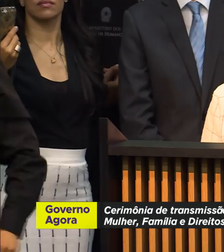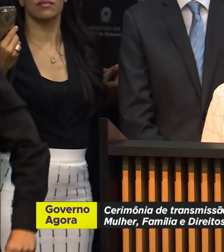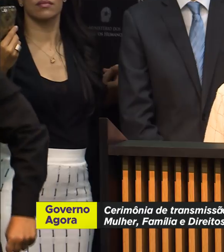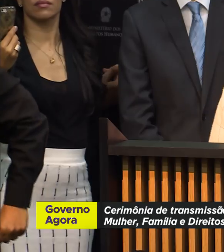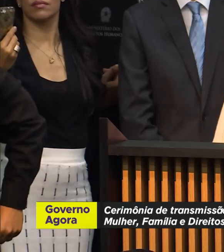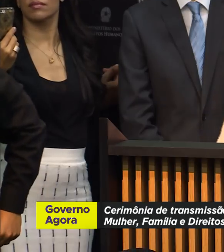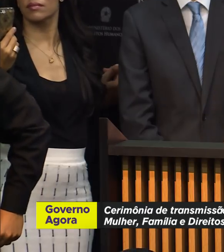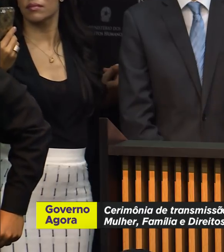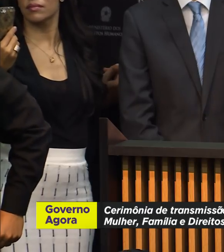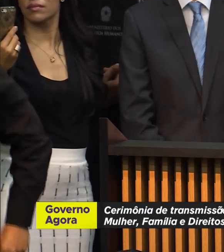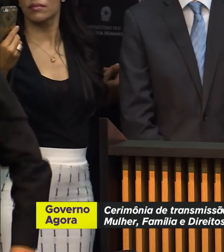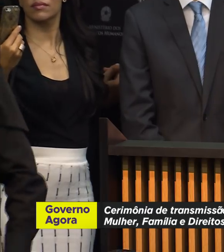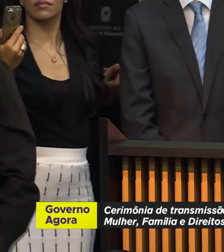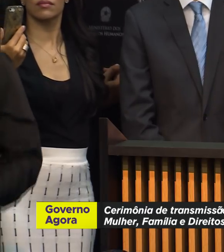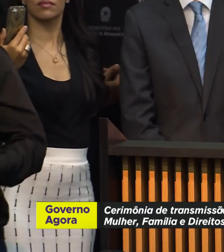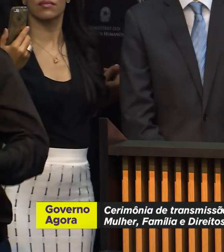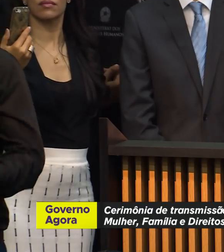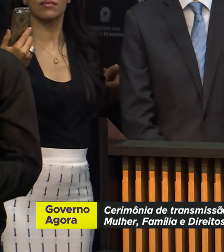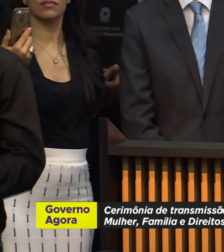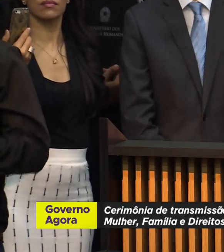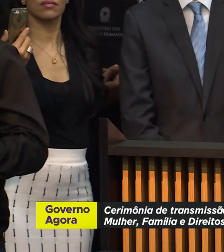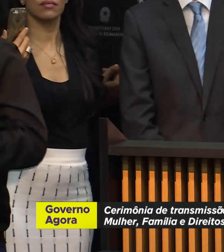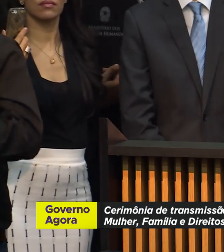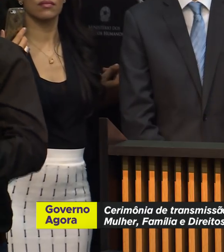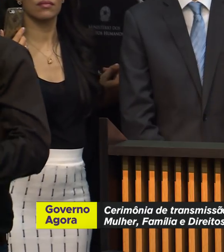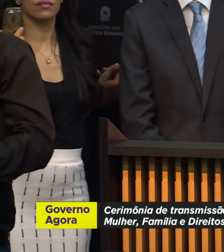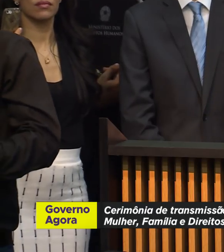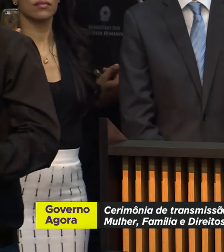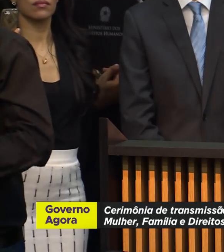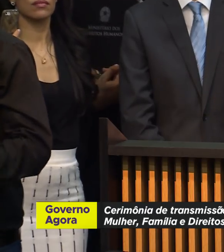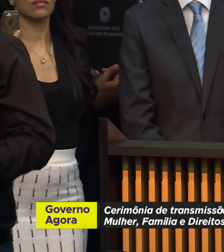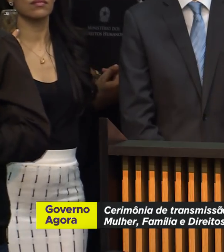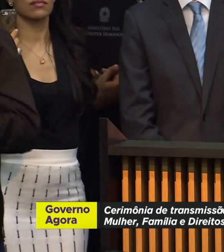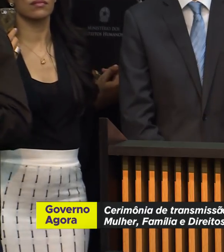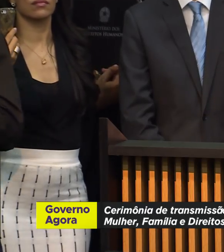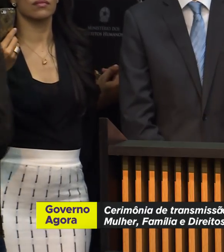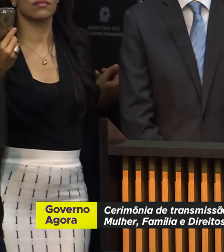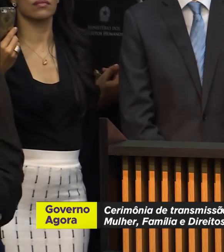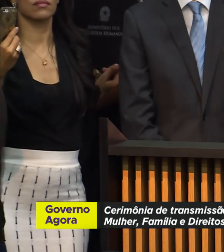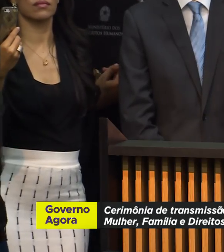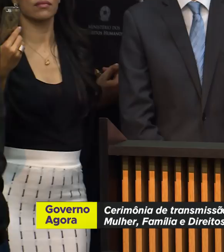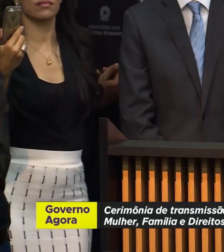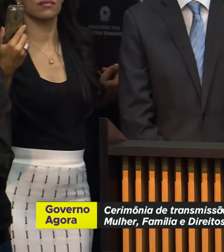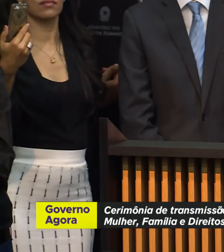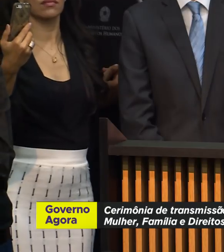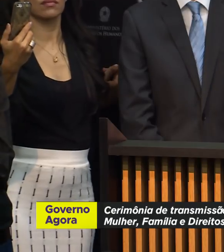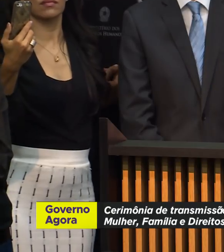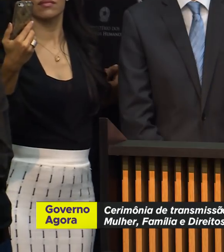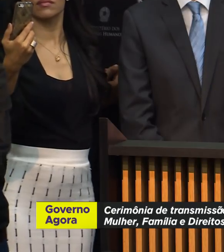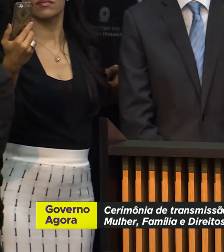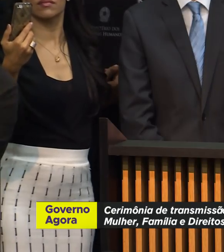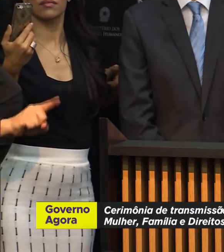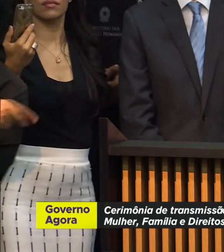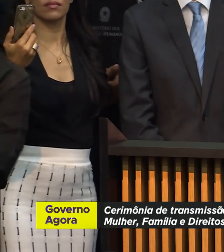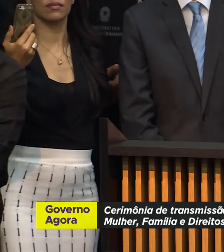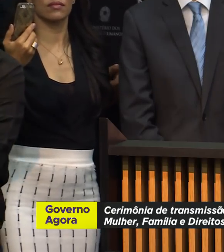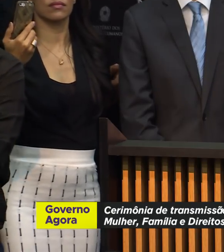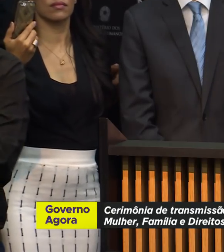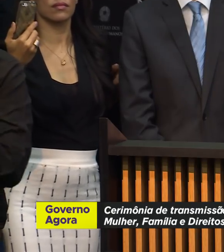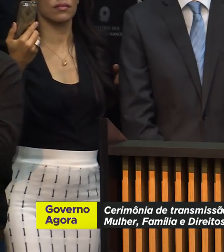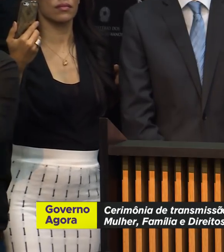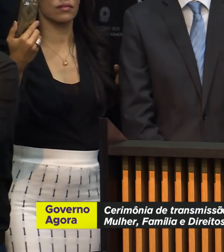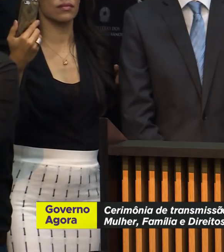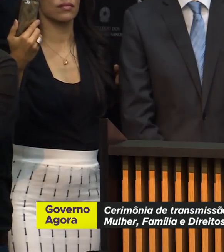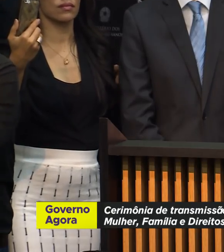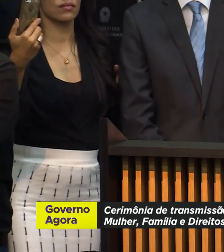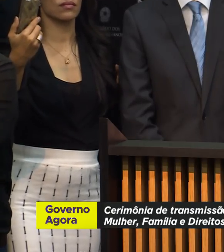que é confortável para uma mãe indígena enterrar sua criança viva neste país? Essas mães choram na floresta.